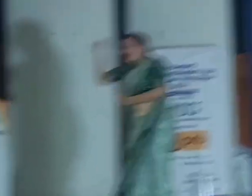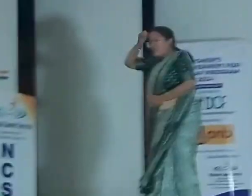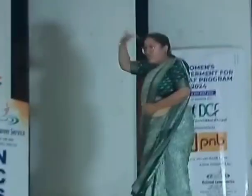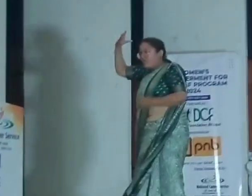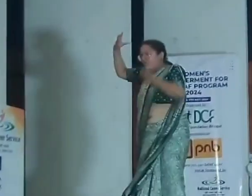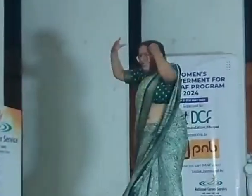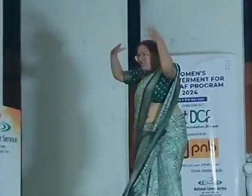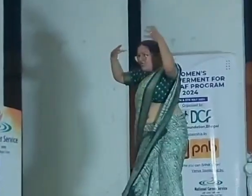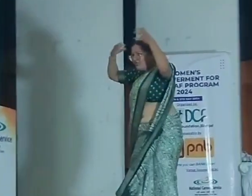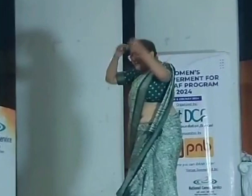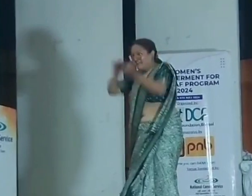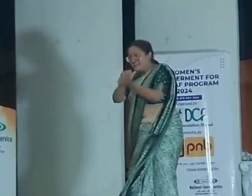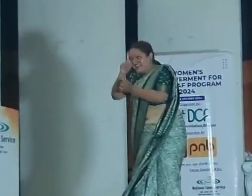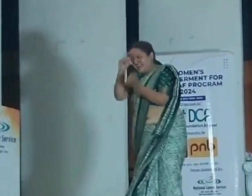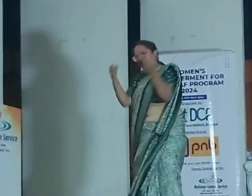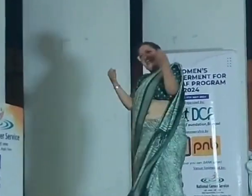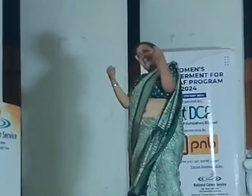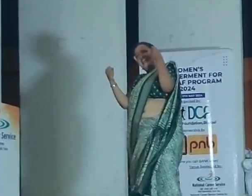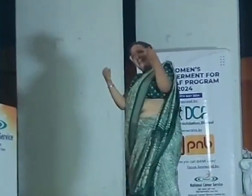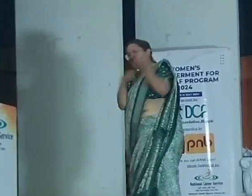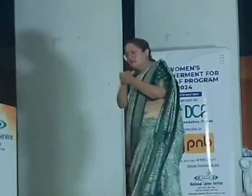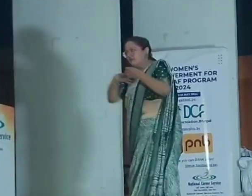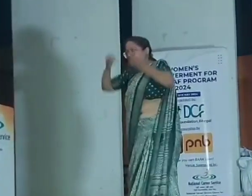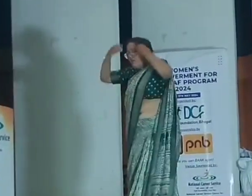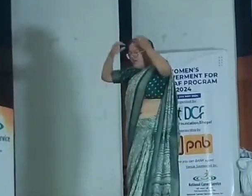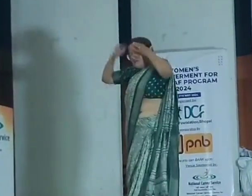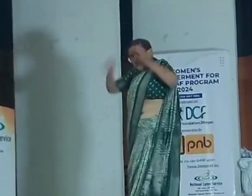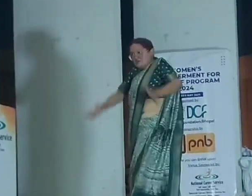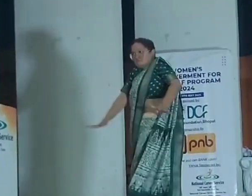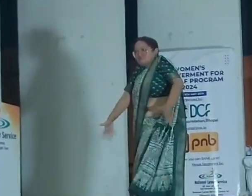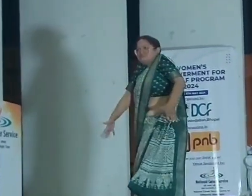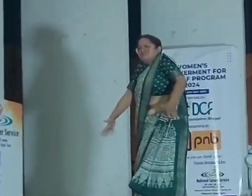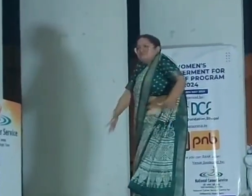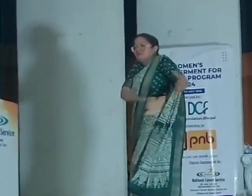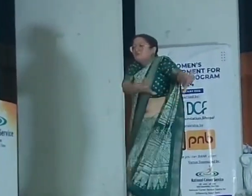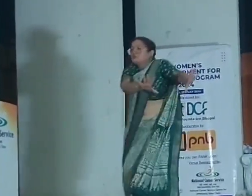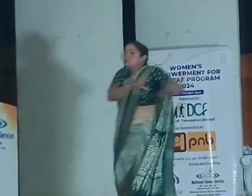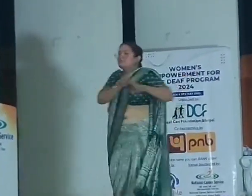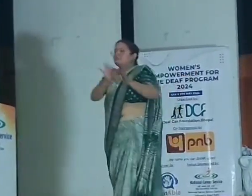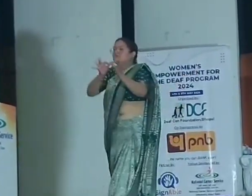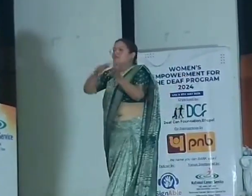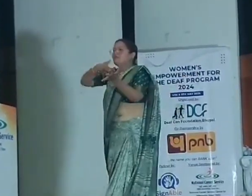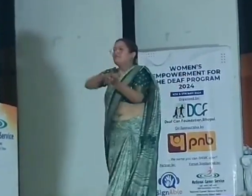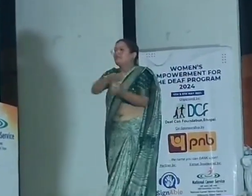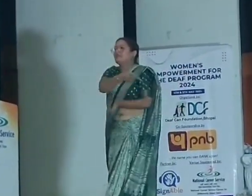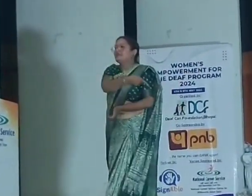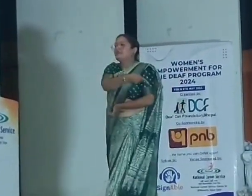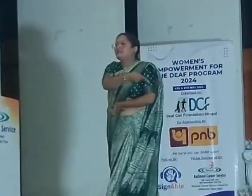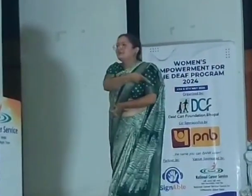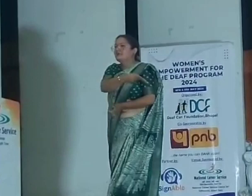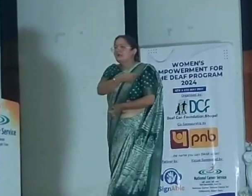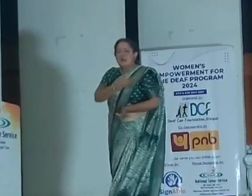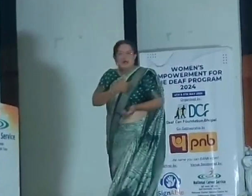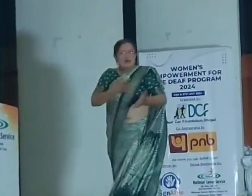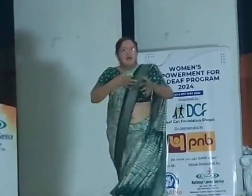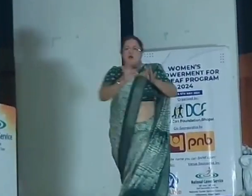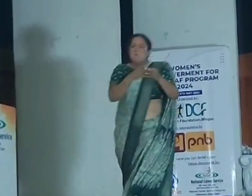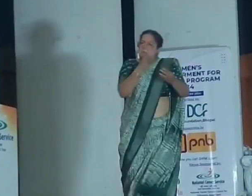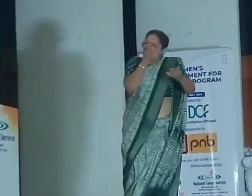कि मतलब मेरे साथ क्या होगा, मेरे साथ भी कुछ ऐसे अनहोनी नहीं होगी, कहीं मैं जेल में ऐसे बंद नहीं होगी, कहीं मेरी ऐसी फोटो भेजेंगी। तो वो जब इंटरप्रेटर भी होगा तो मैं भी बिल्कुल